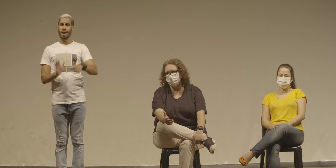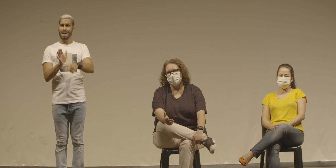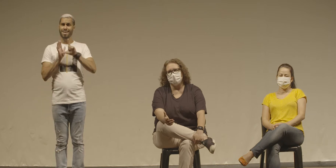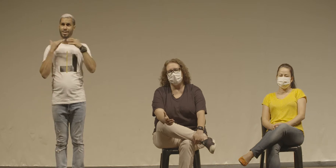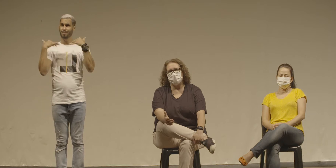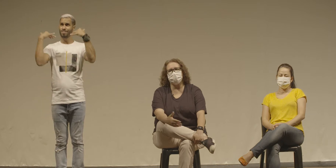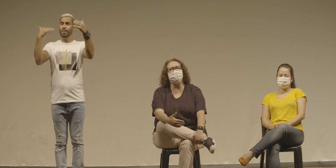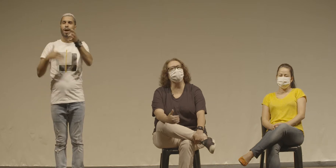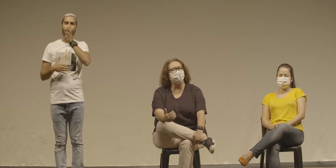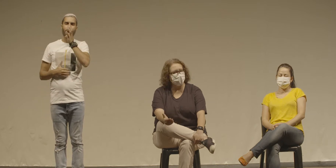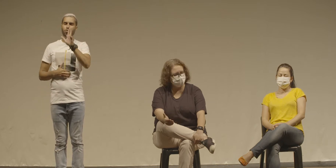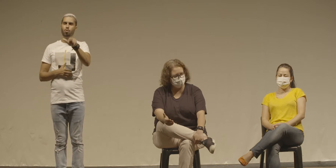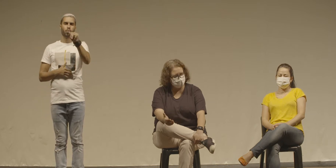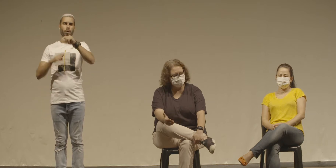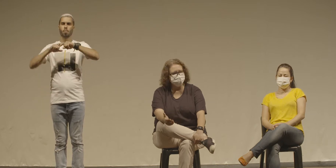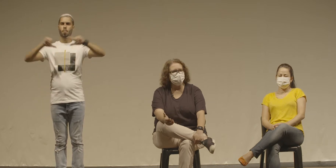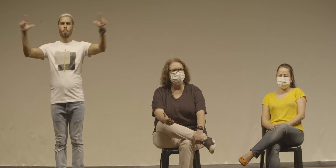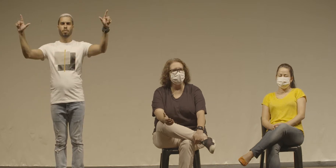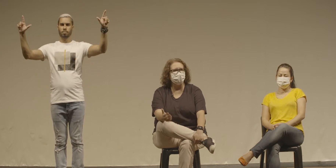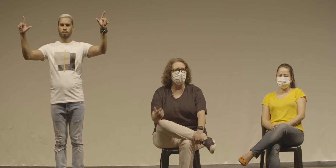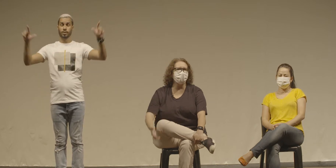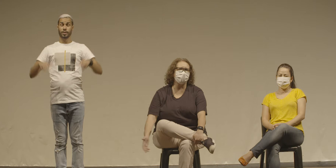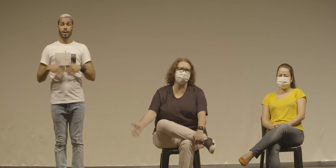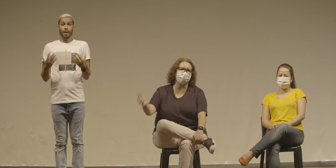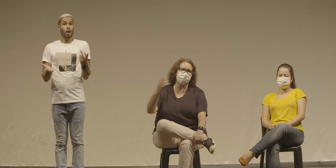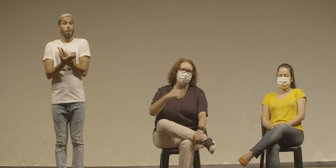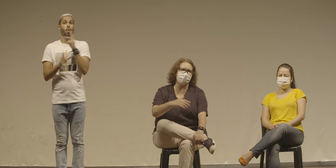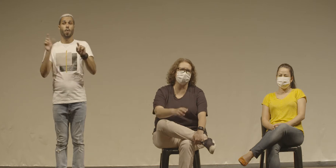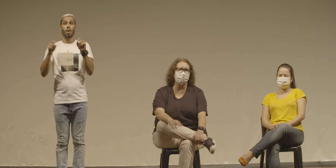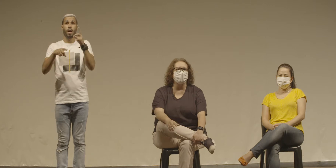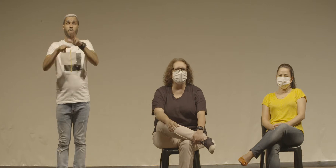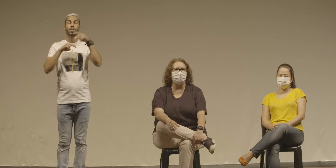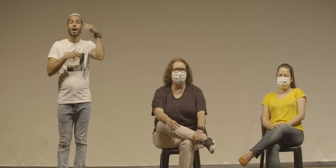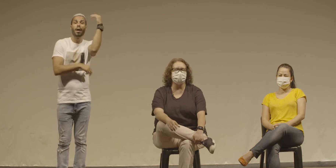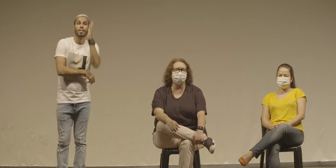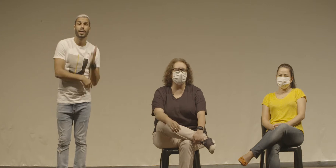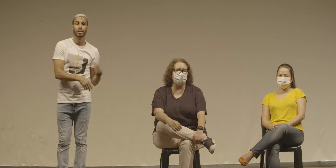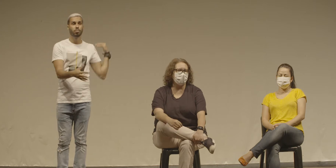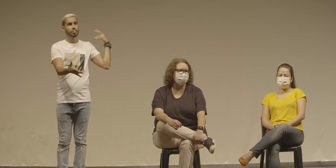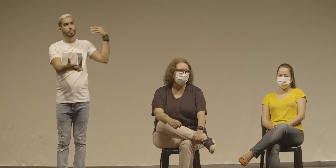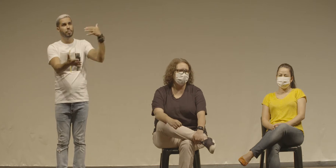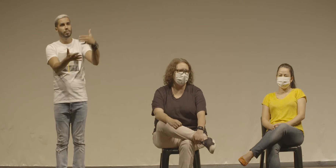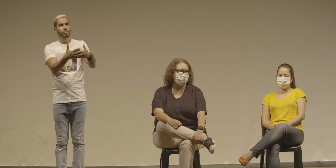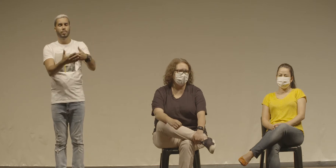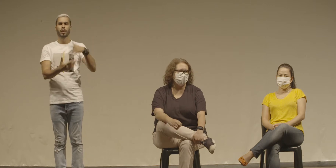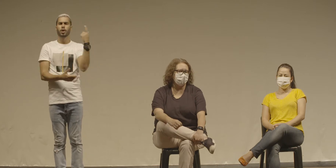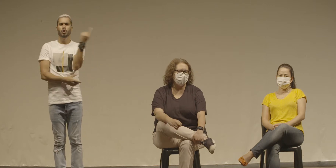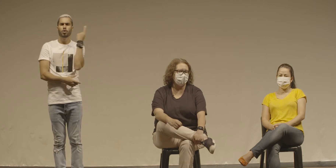basquete, e elas tiveram público porque o Brasil vinha numa época em que a gente tinha